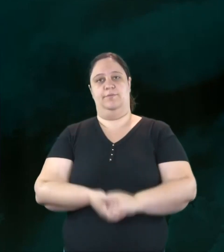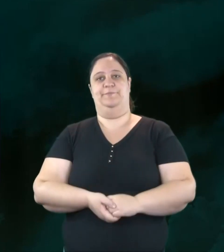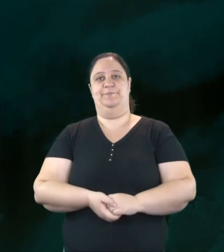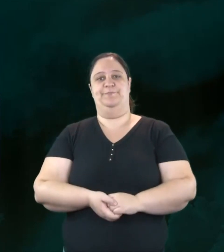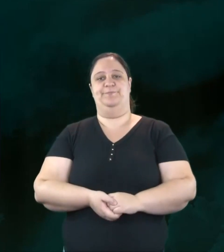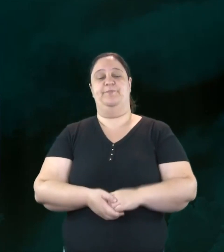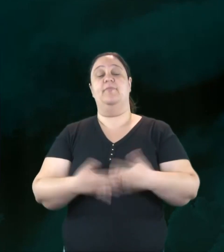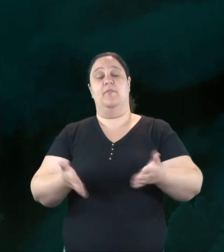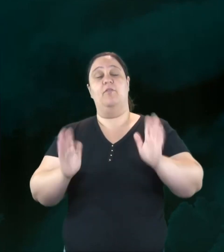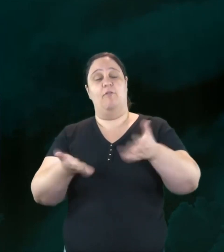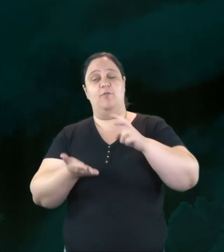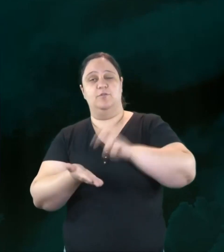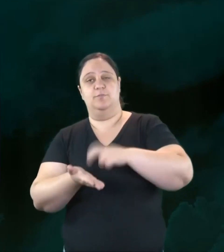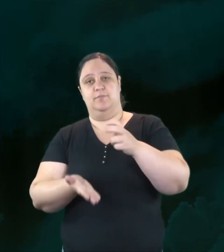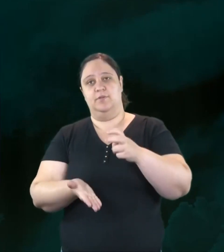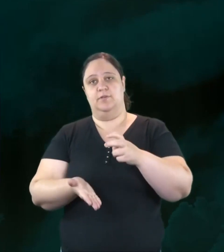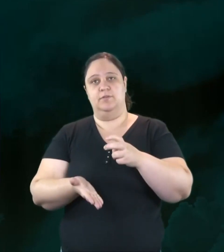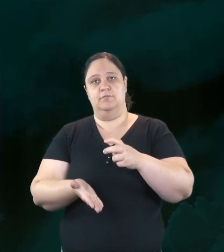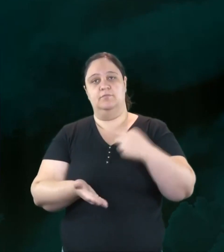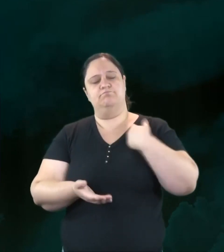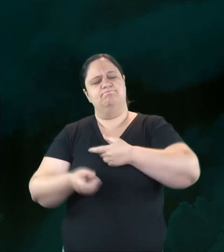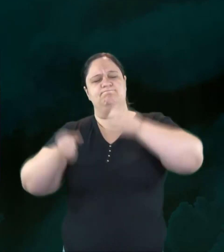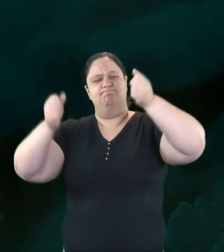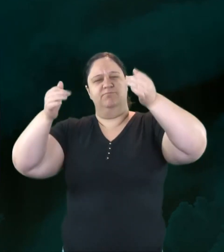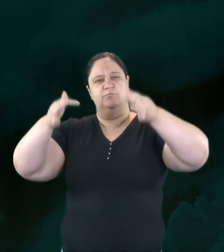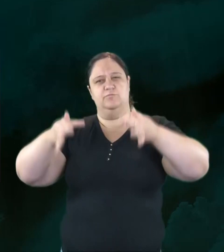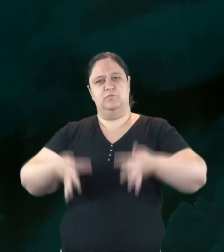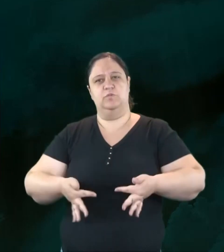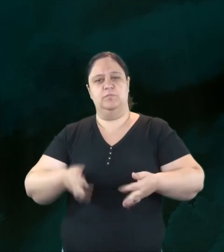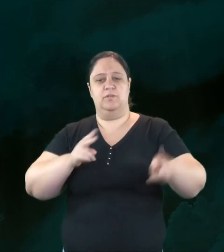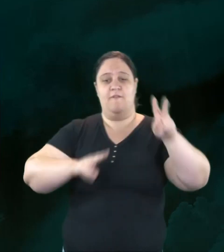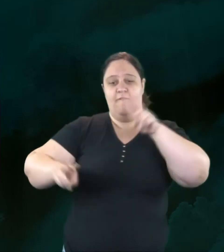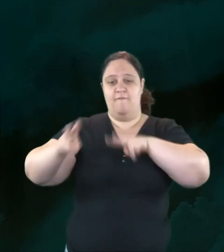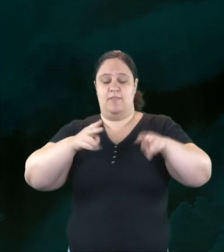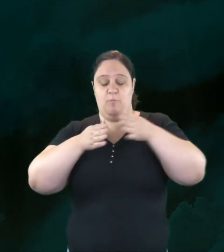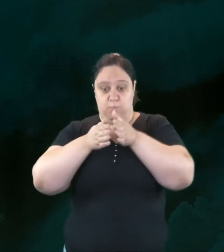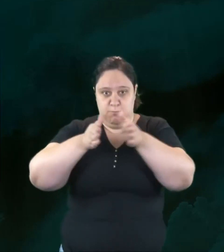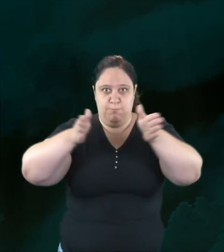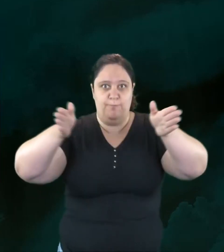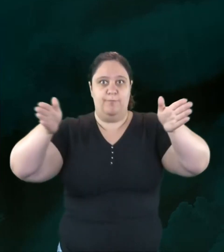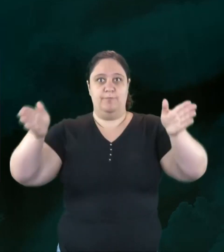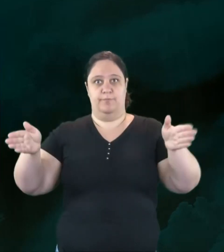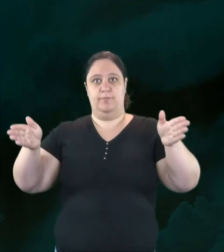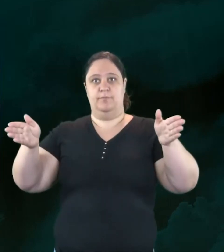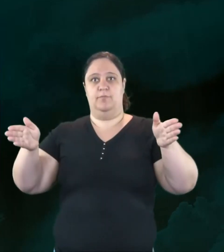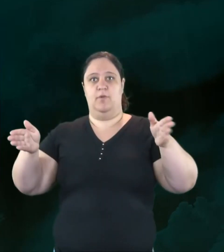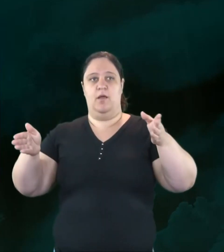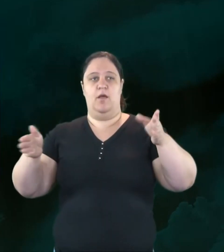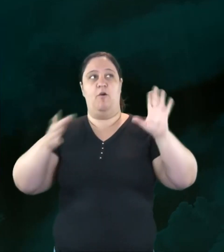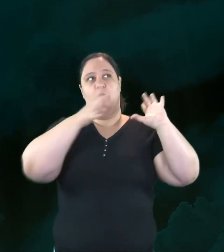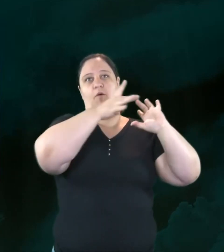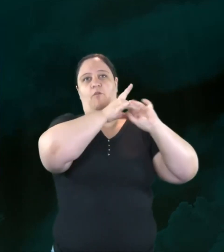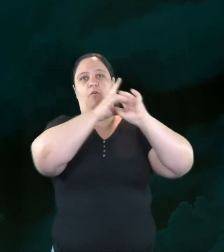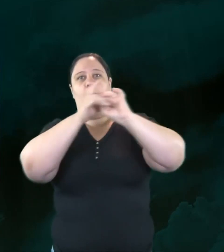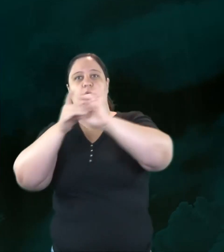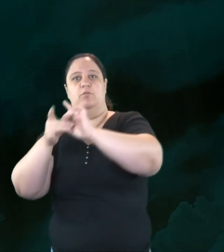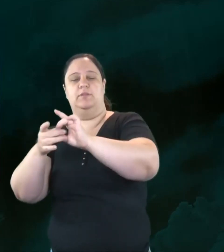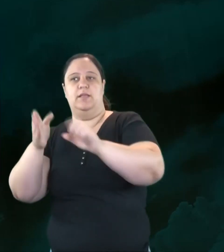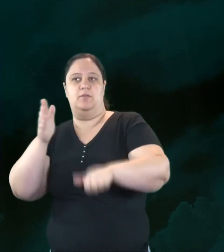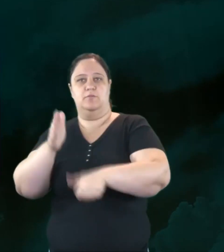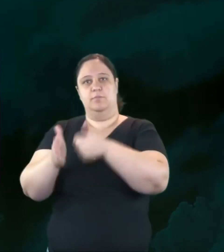manhã nós falamos um pouco da visão panorâmica do livro de